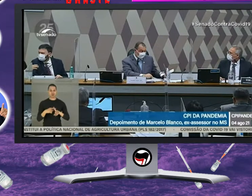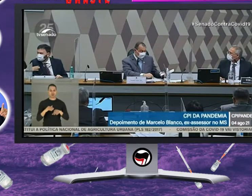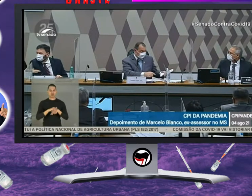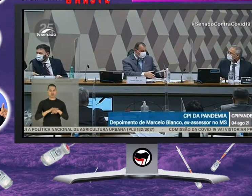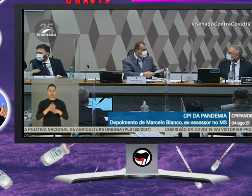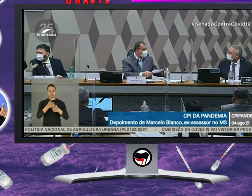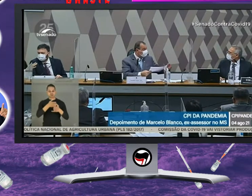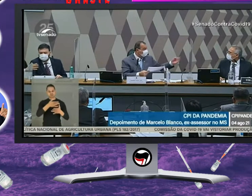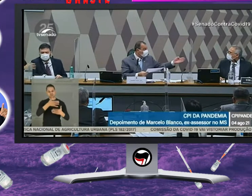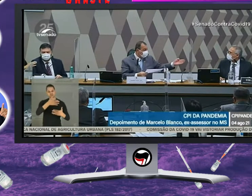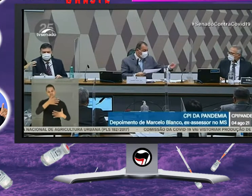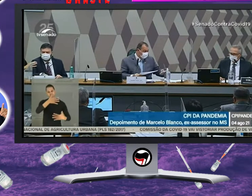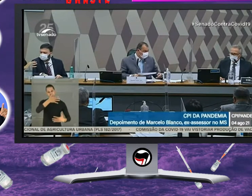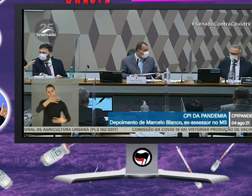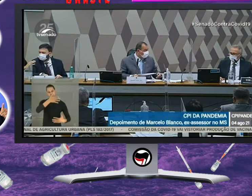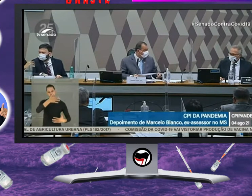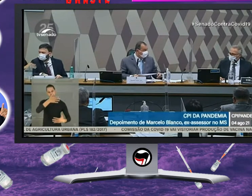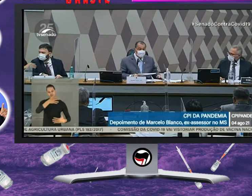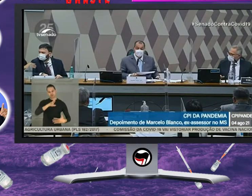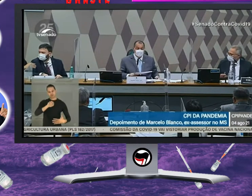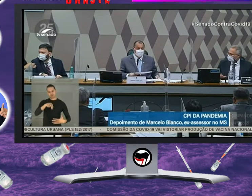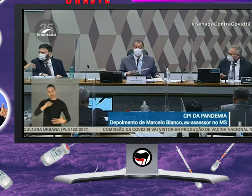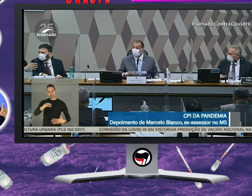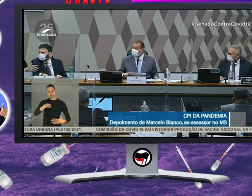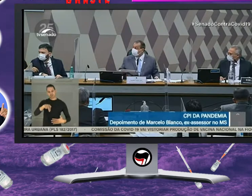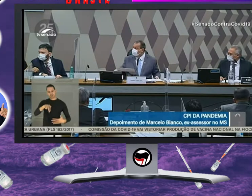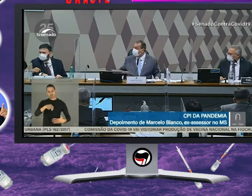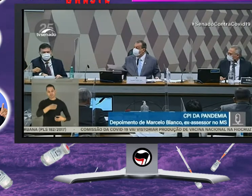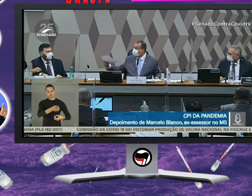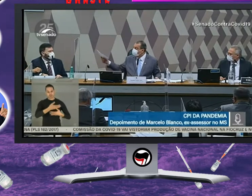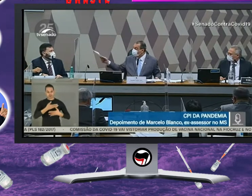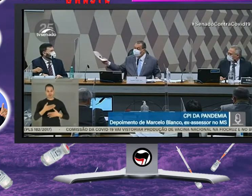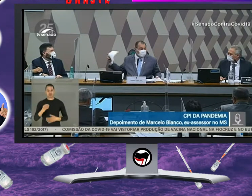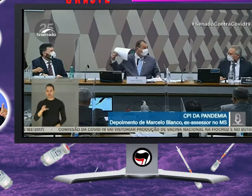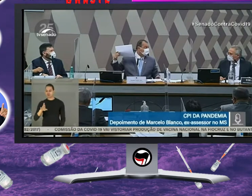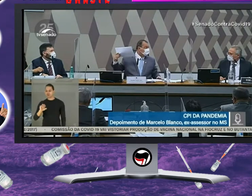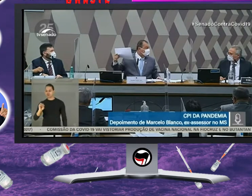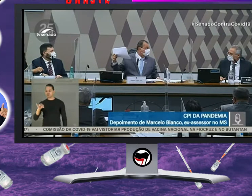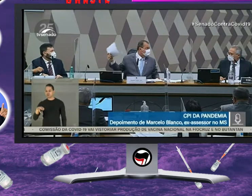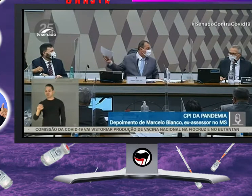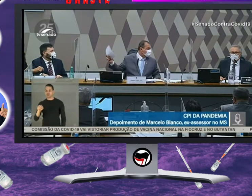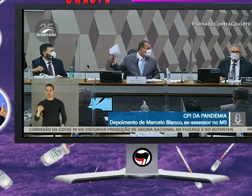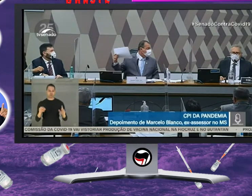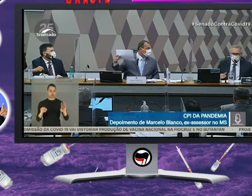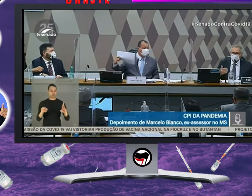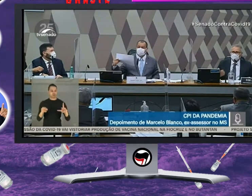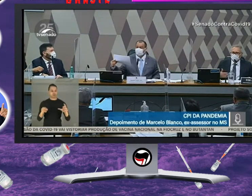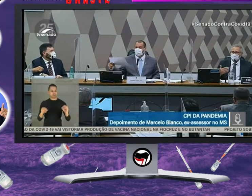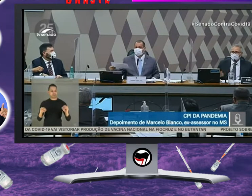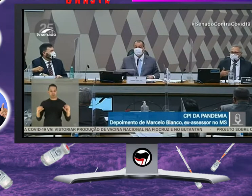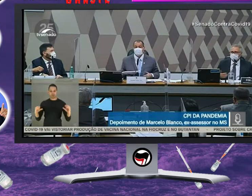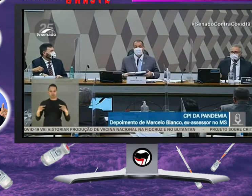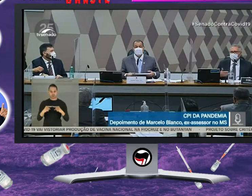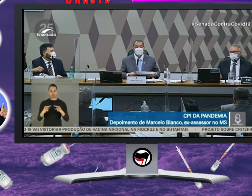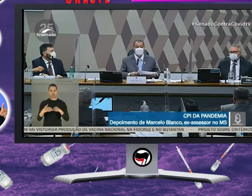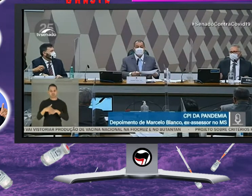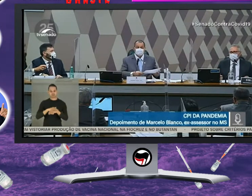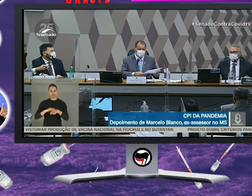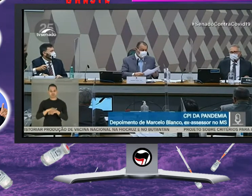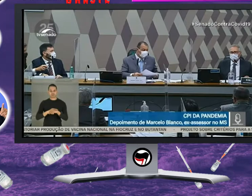não, o senador Renan me mandou agora. Sim, mas não foi é conversa do Cristiano com o senhor. Não, são conversas do Cristiano com o Foram levantadas pela investigação e